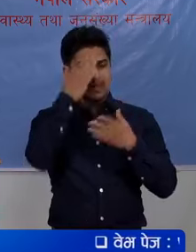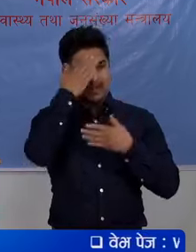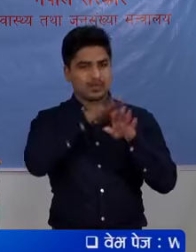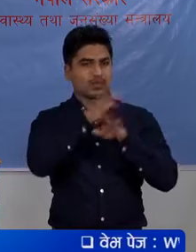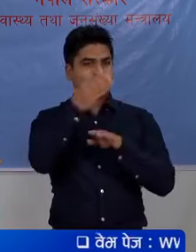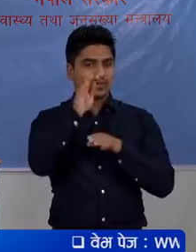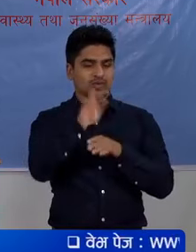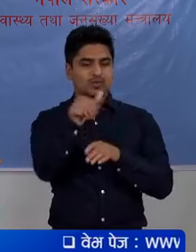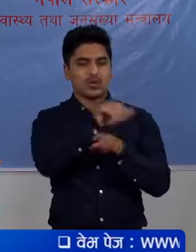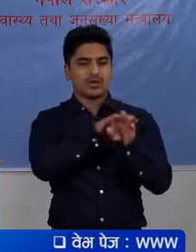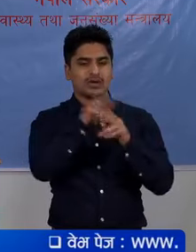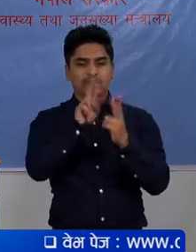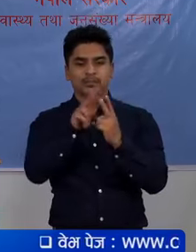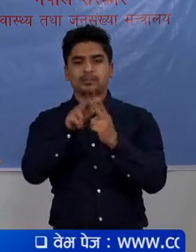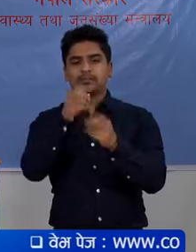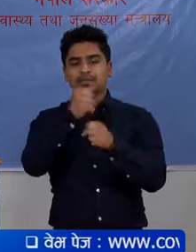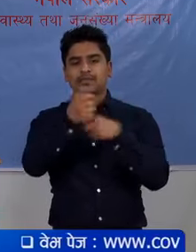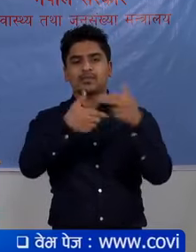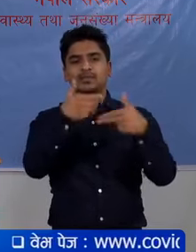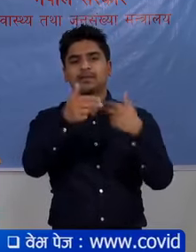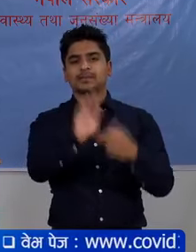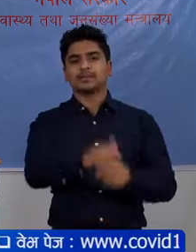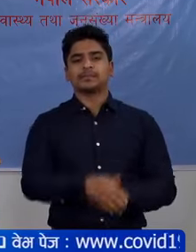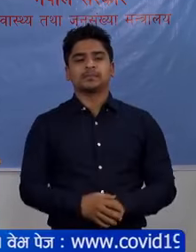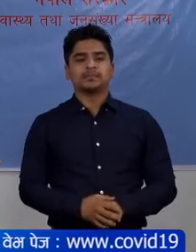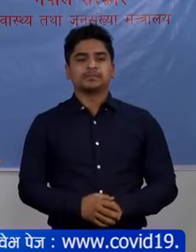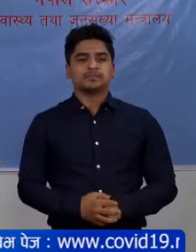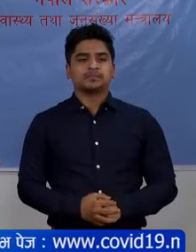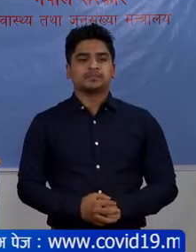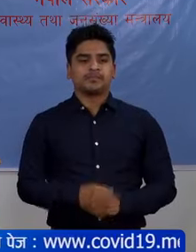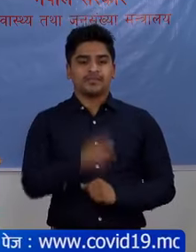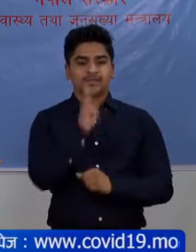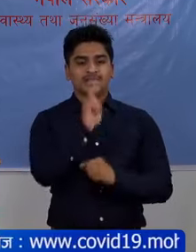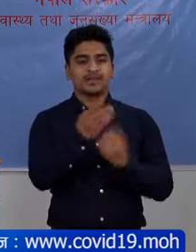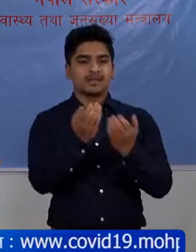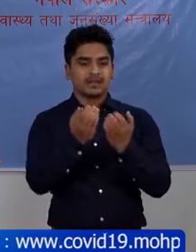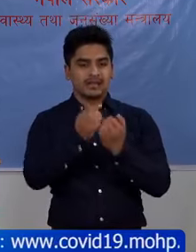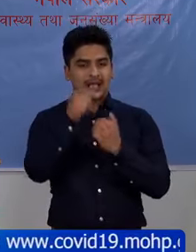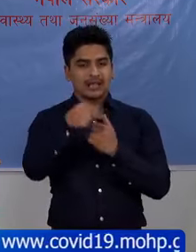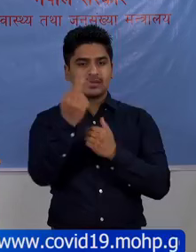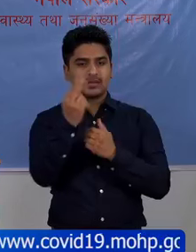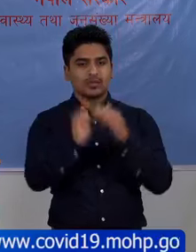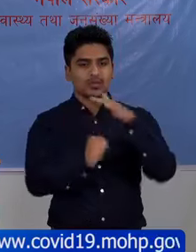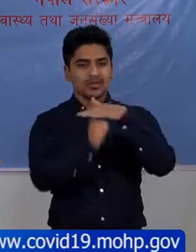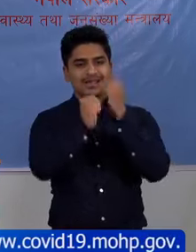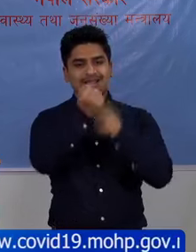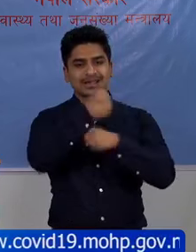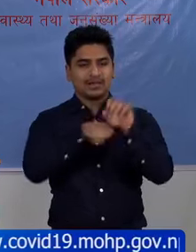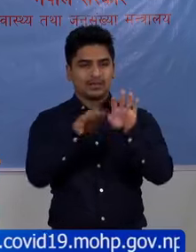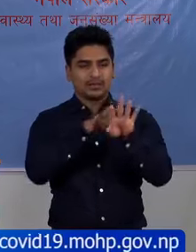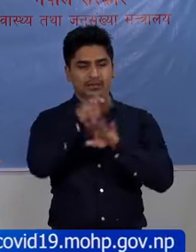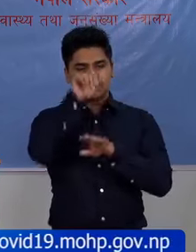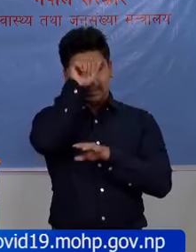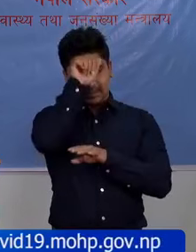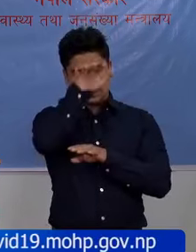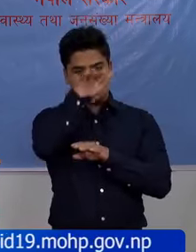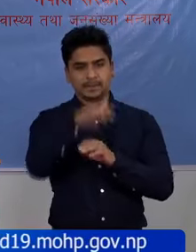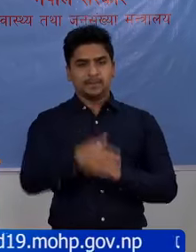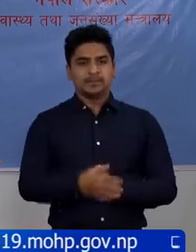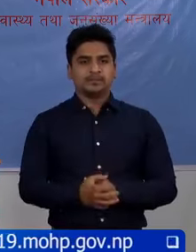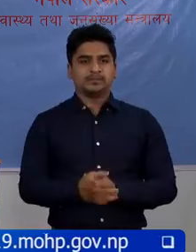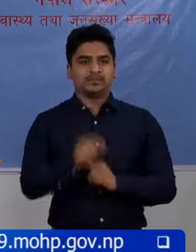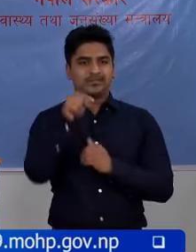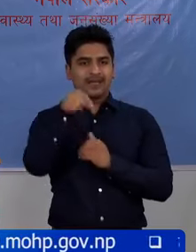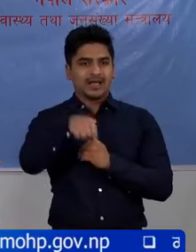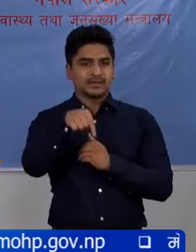ट्रेसिंग गरी रहेका छौ। तेशे गरी आज बहेका मुखे किर्याकला परकुबारे मा जानकारी करवन चाहां